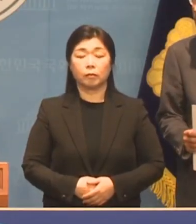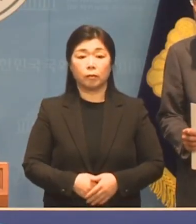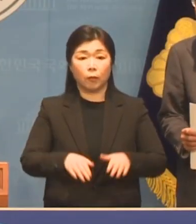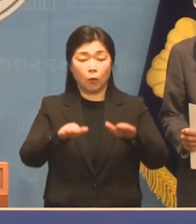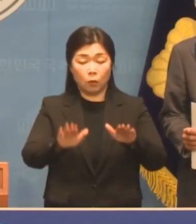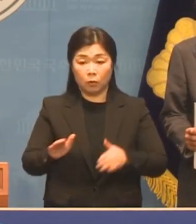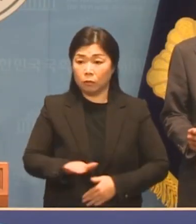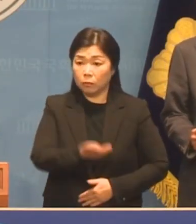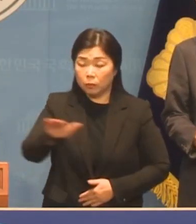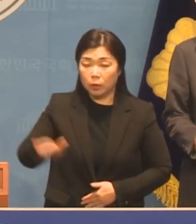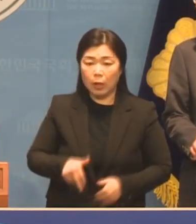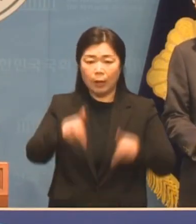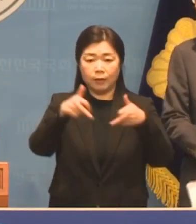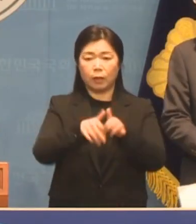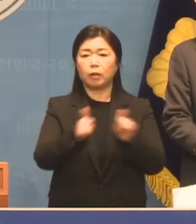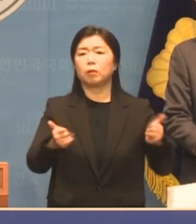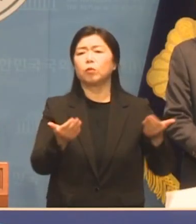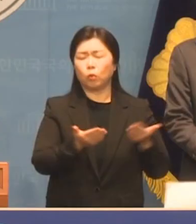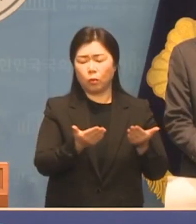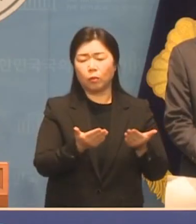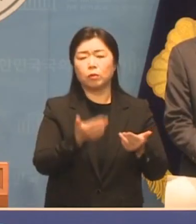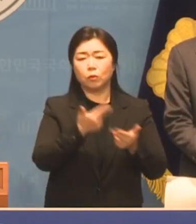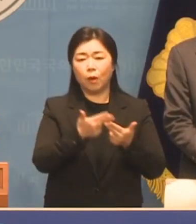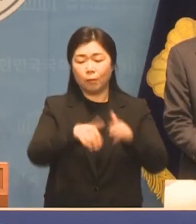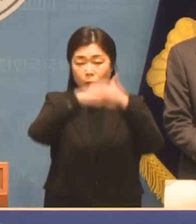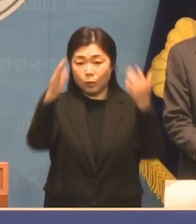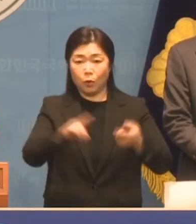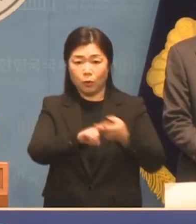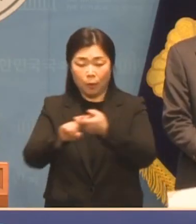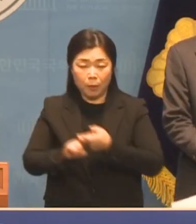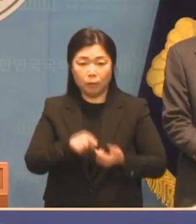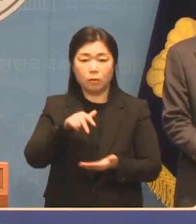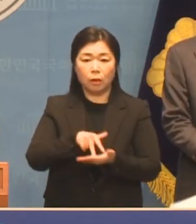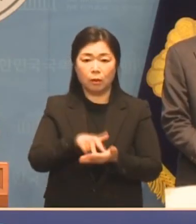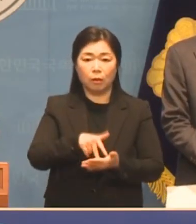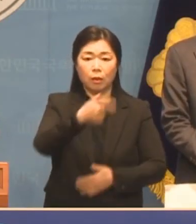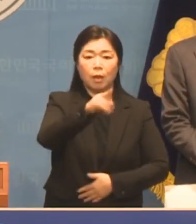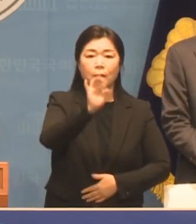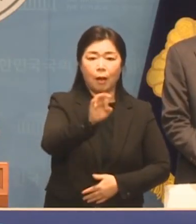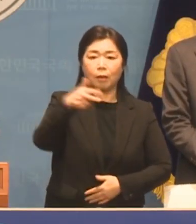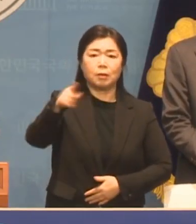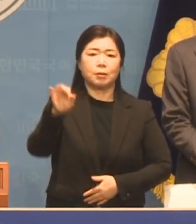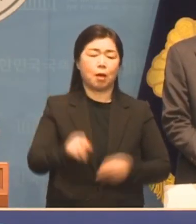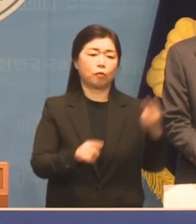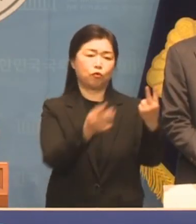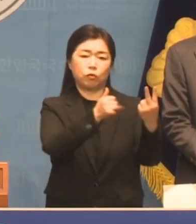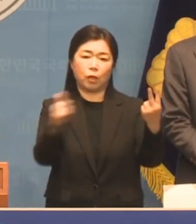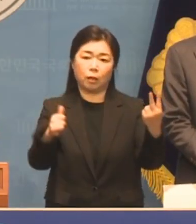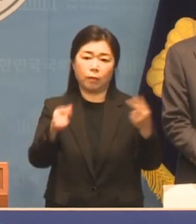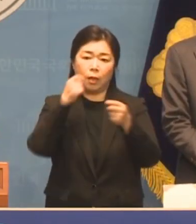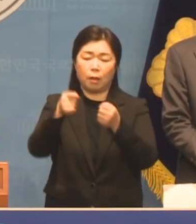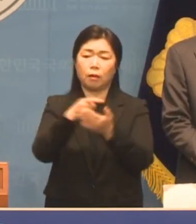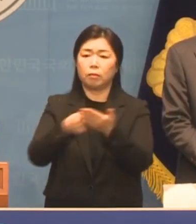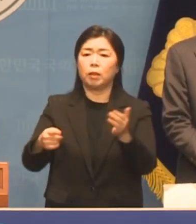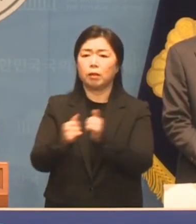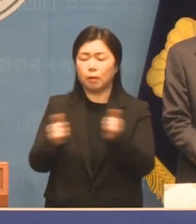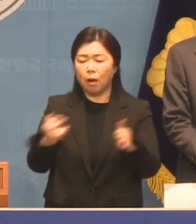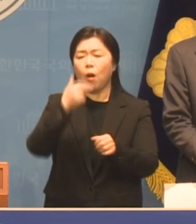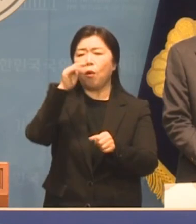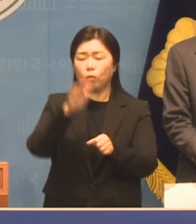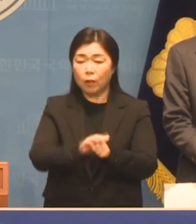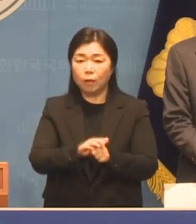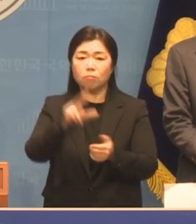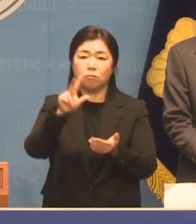오늘 우리 장애인 노동조합 총연맹은 강창고, 장수진 사기 피해자들의